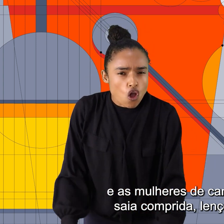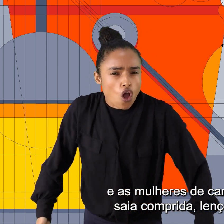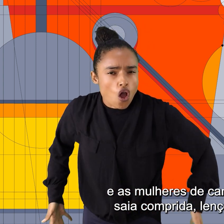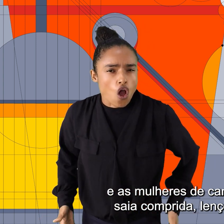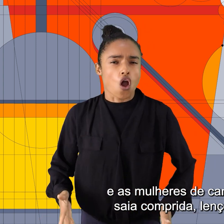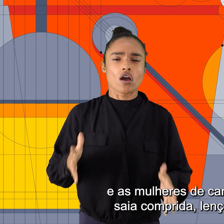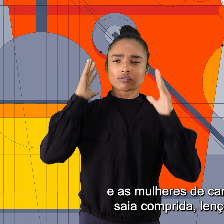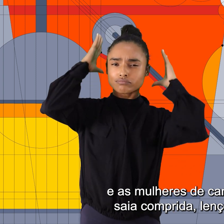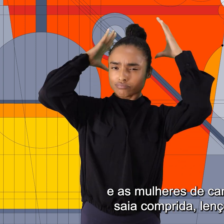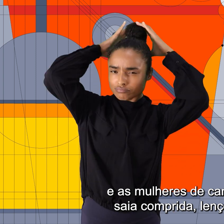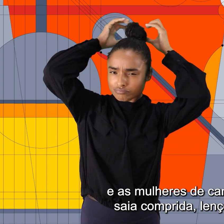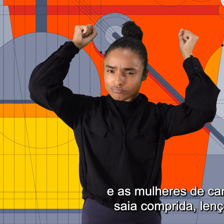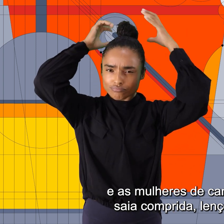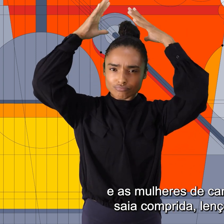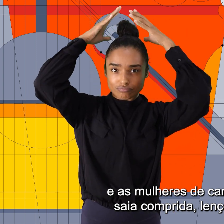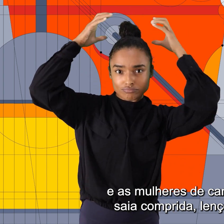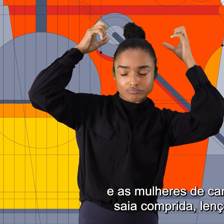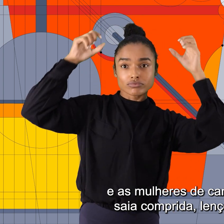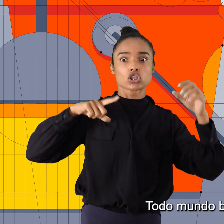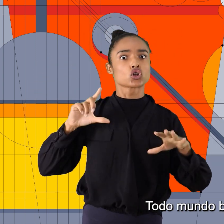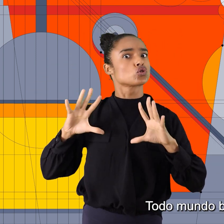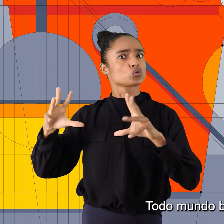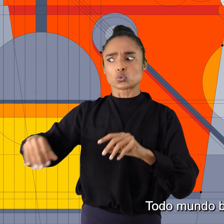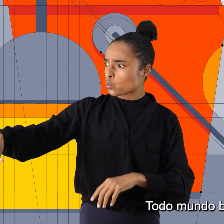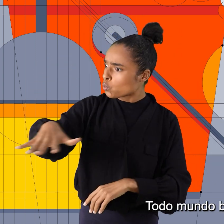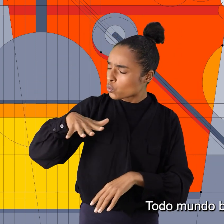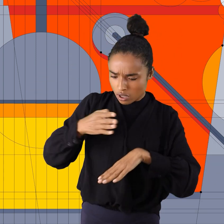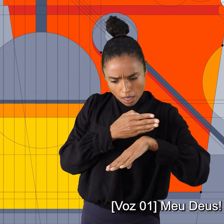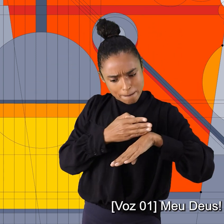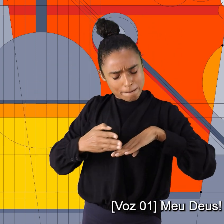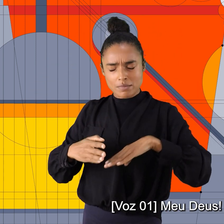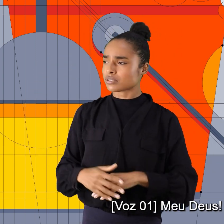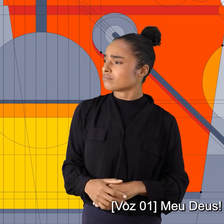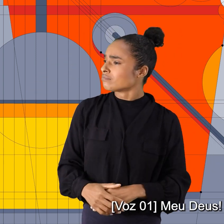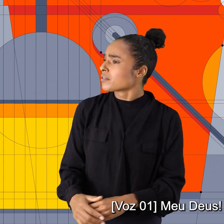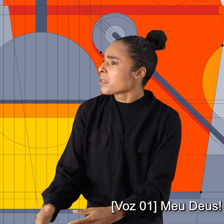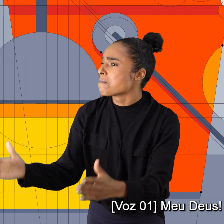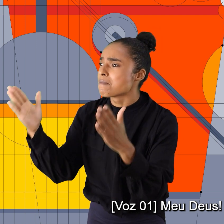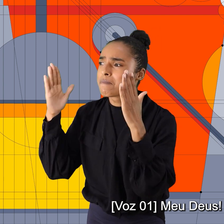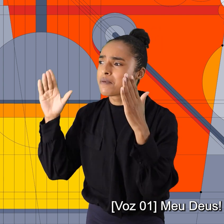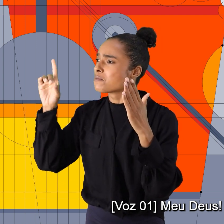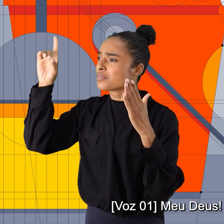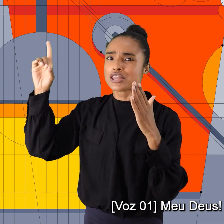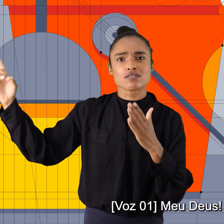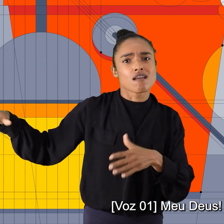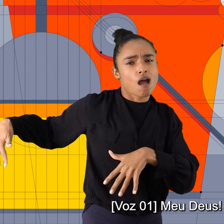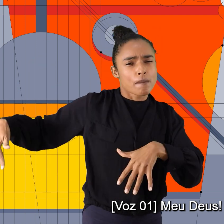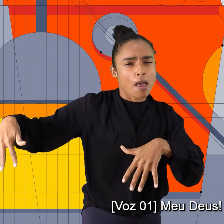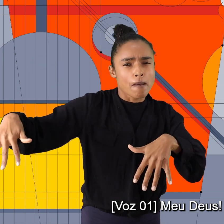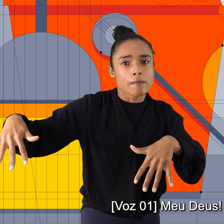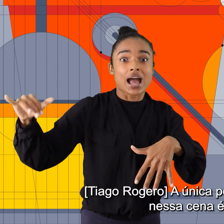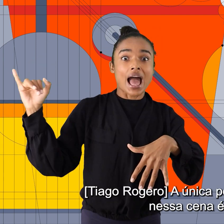linho, saia comprida, lenço no cabelo. Todo mundo branco. Meu Deus! Os